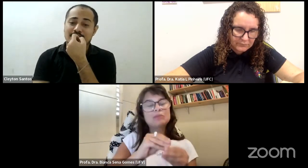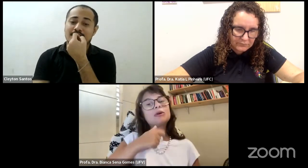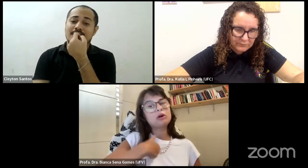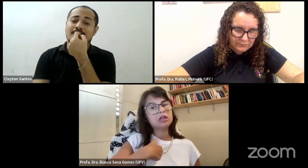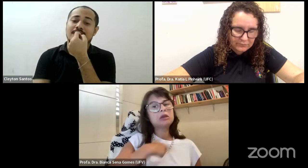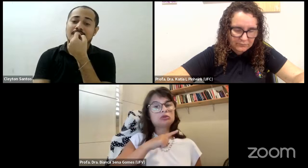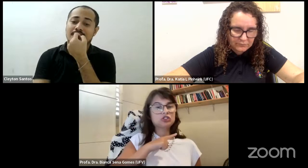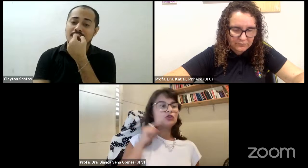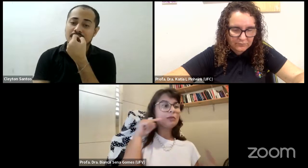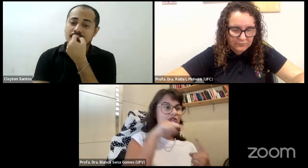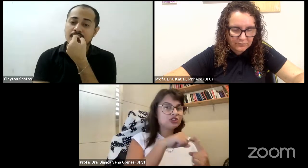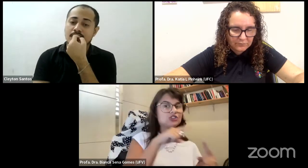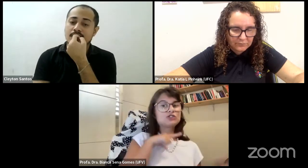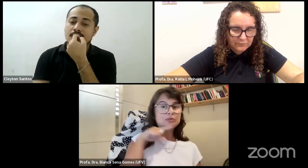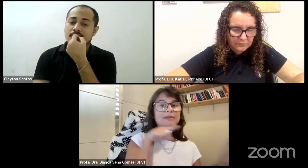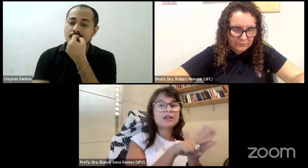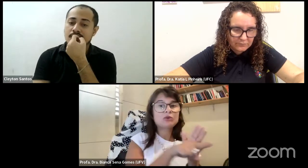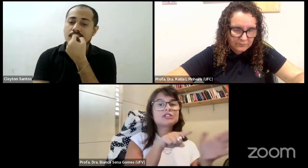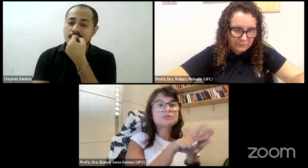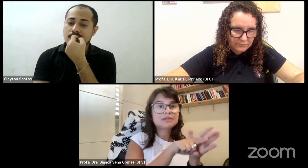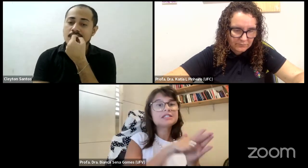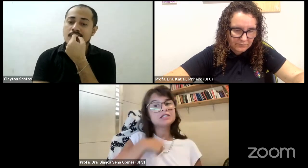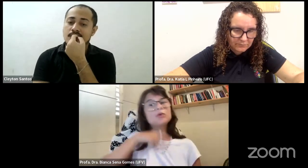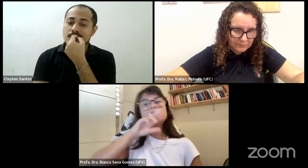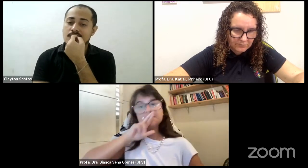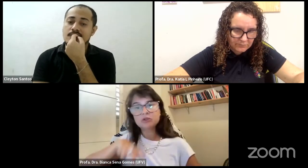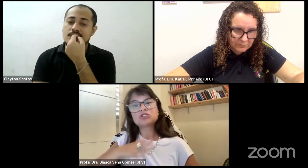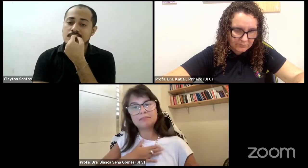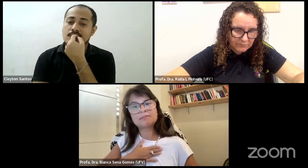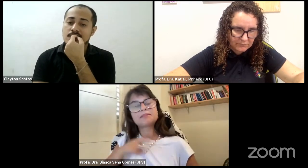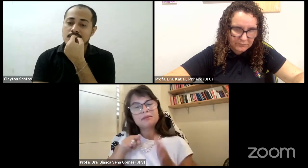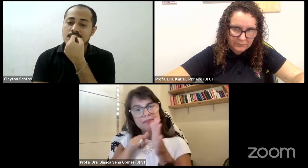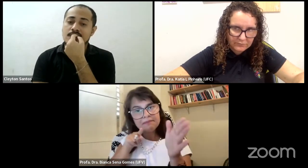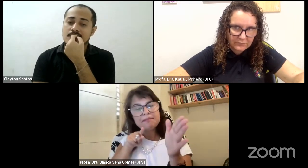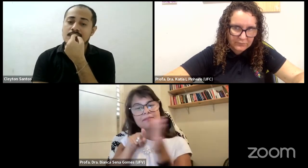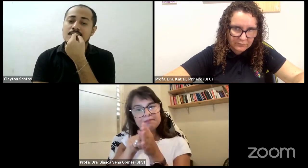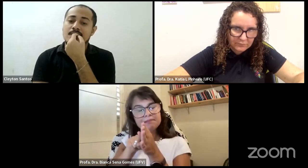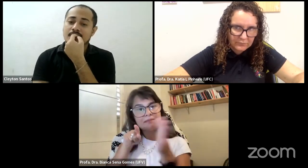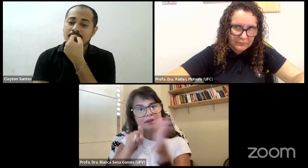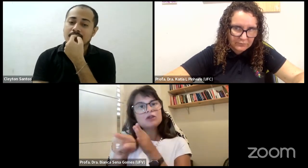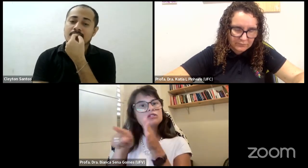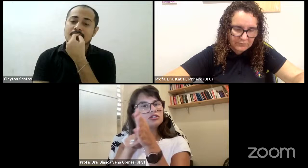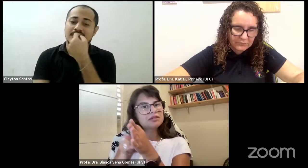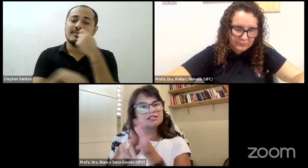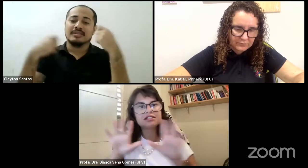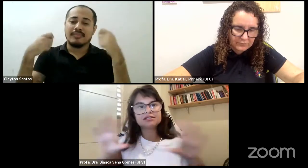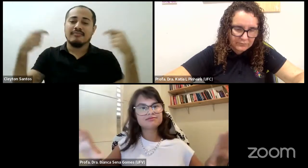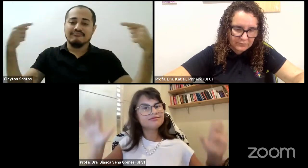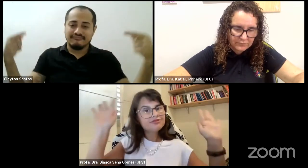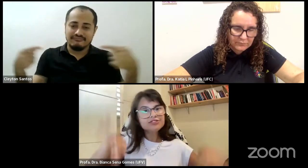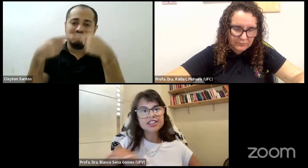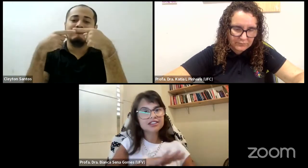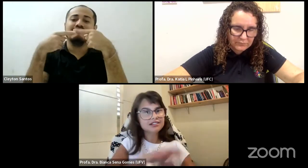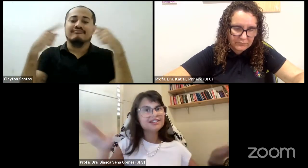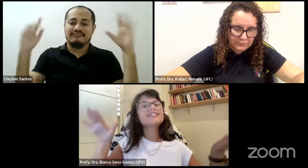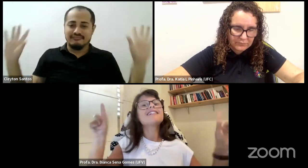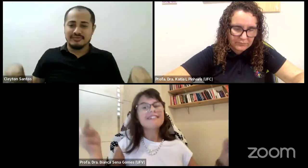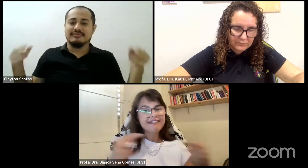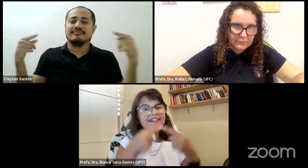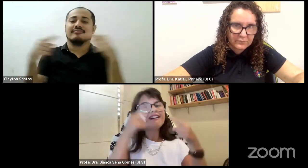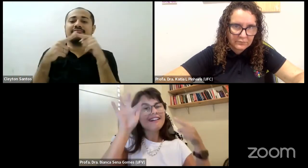uma conclusão, né, do seu trabalho, já está resumindo de fato o que você conseguiu responder, né, das